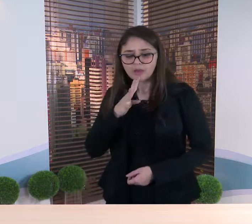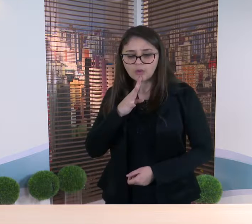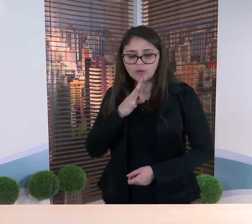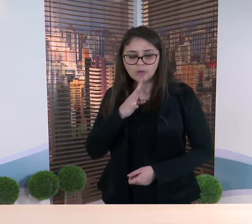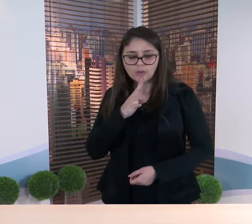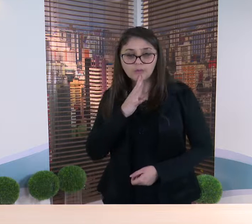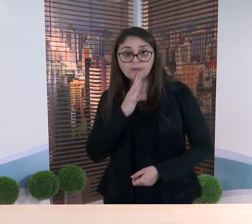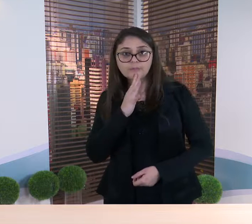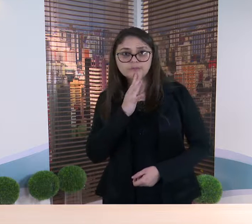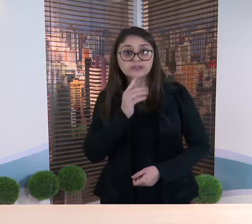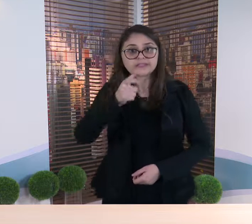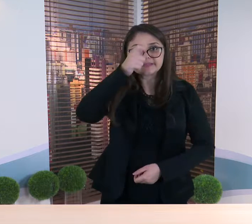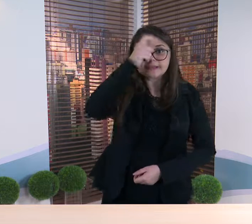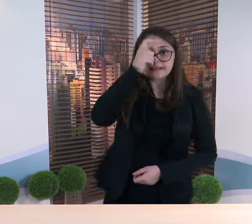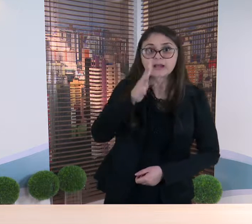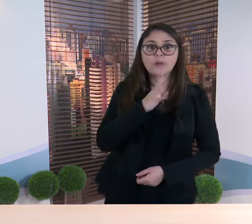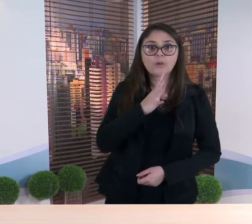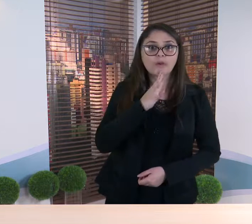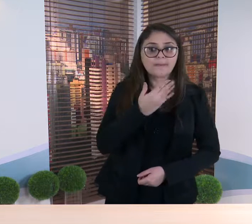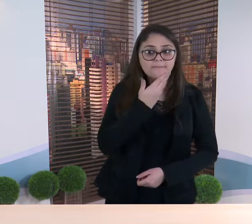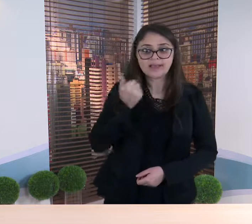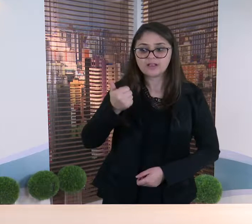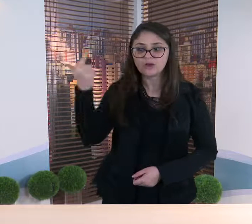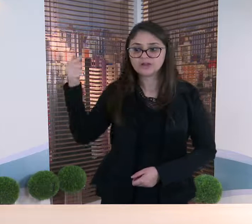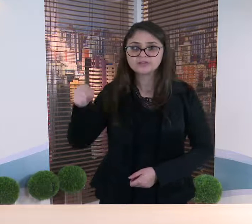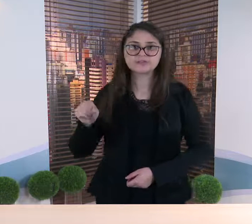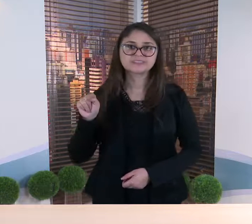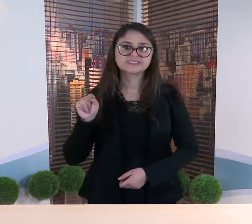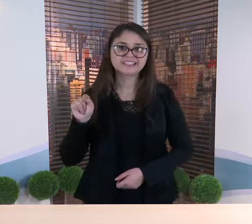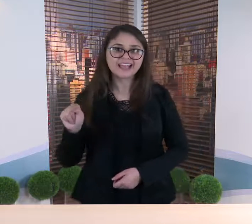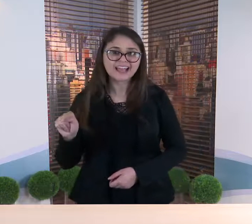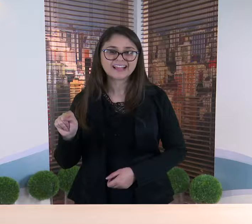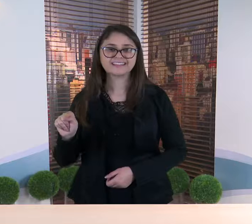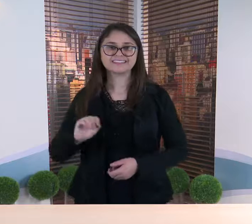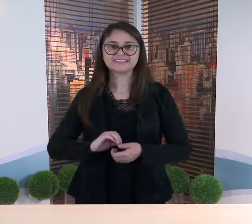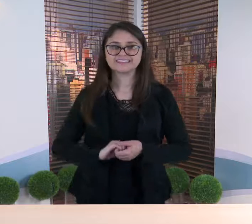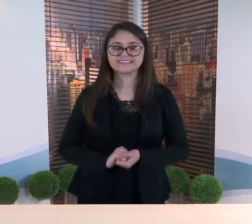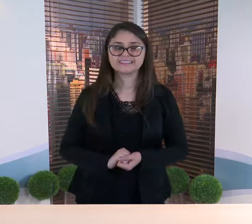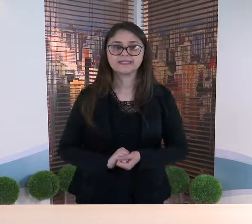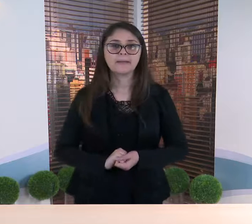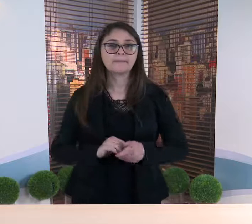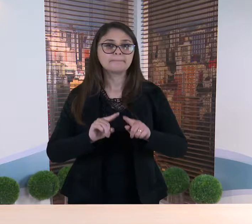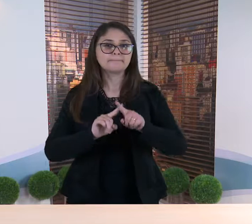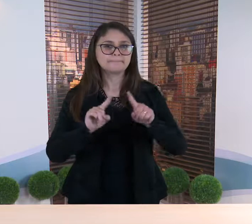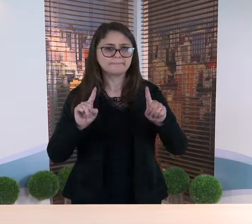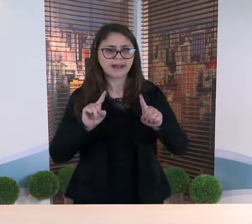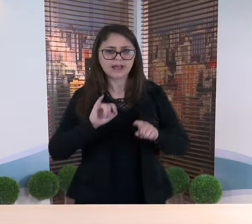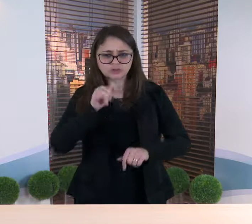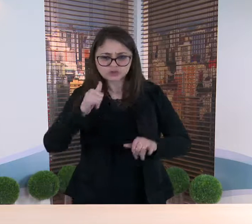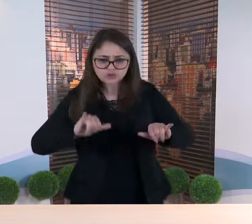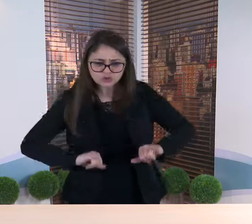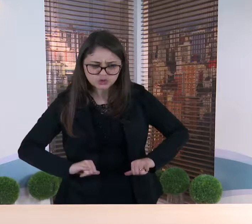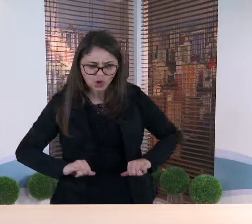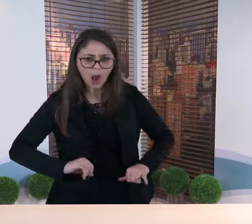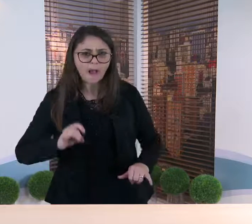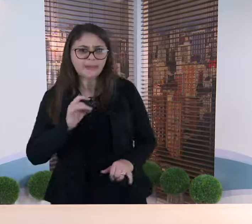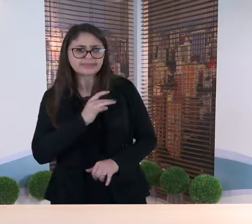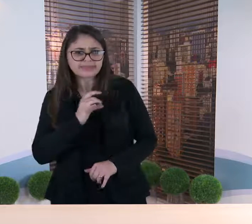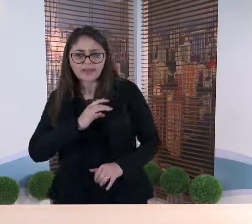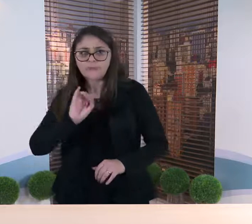que, portanto, é menos ingênuo que Deus. É por nada que Jó teme a Deus?